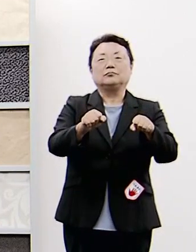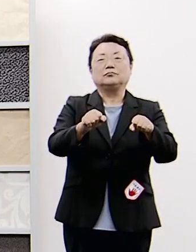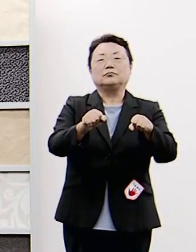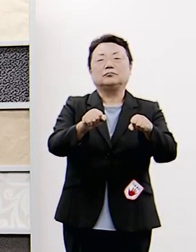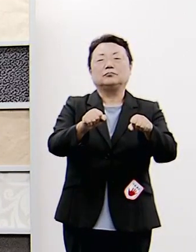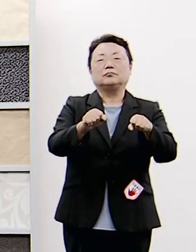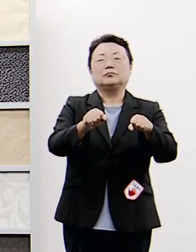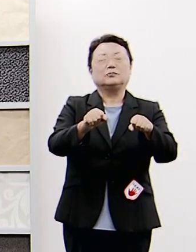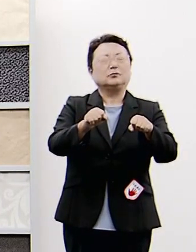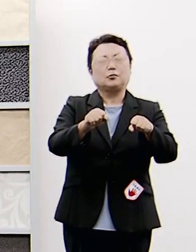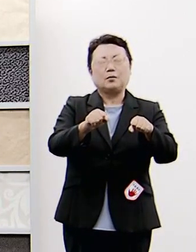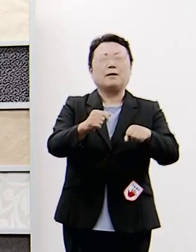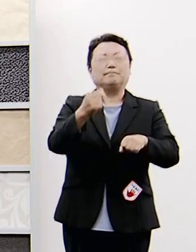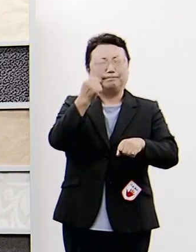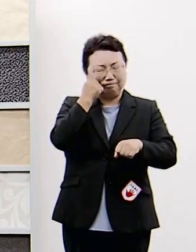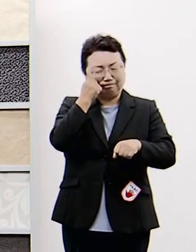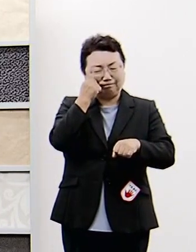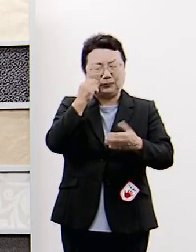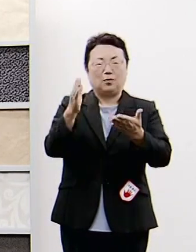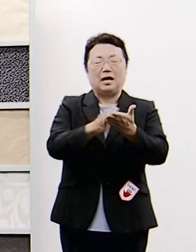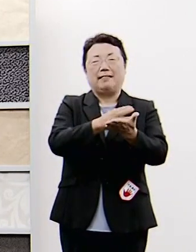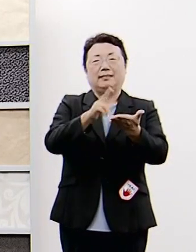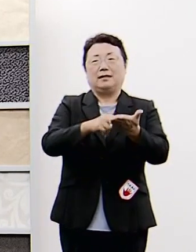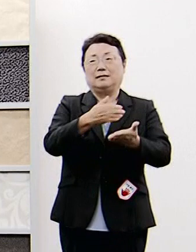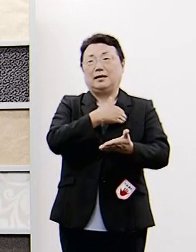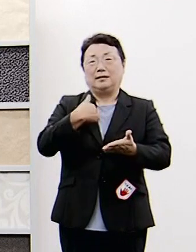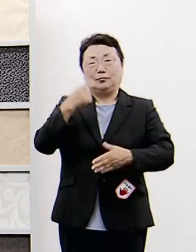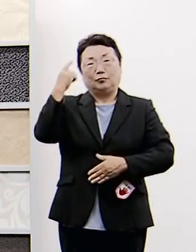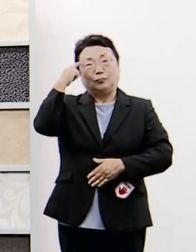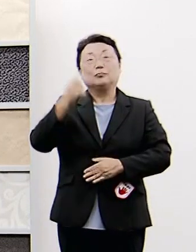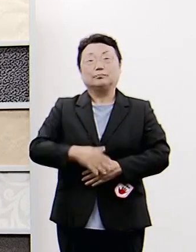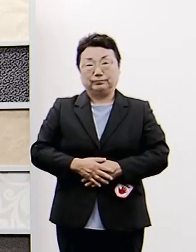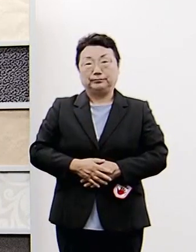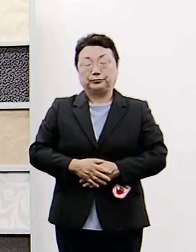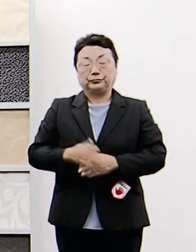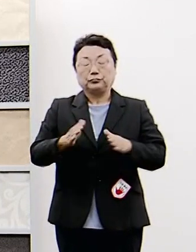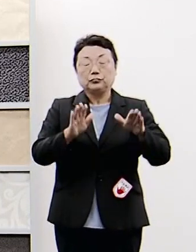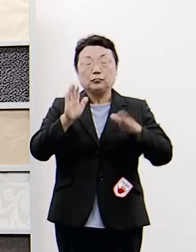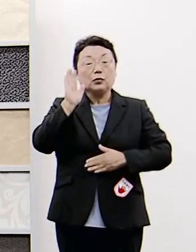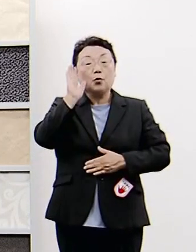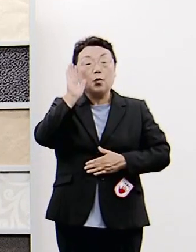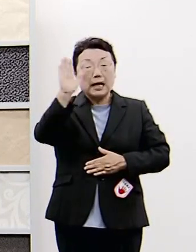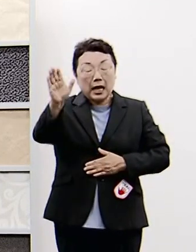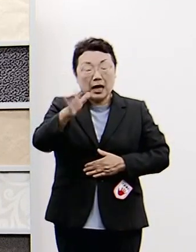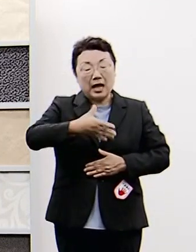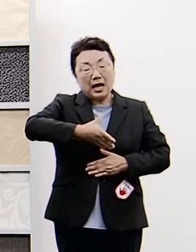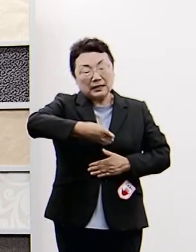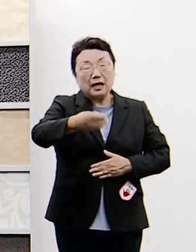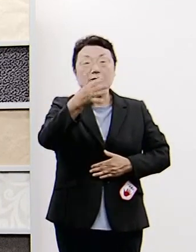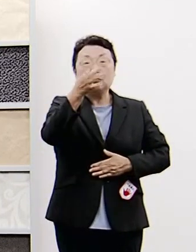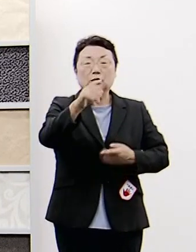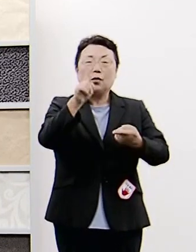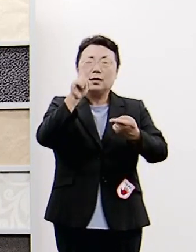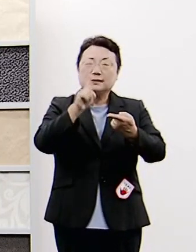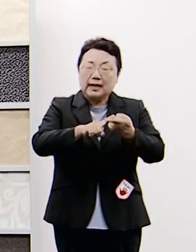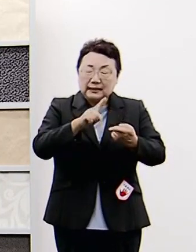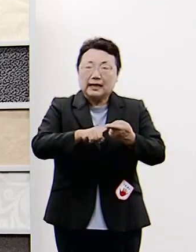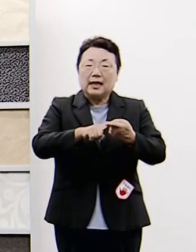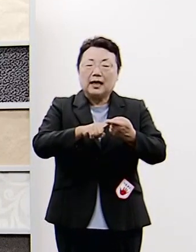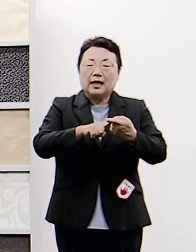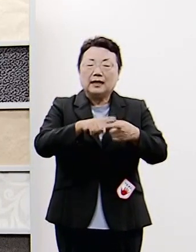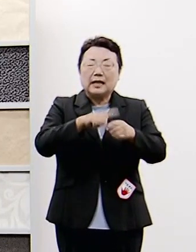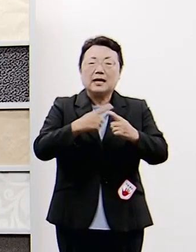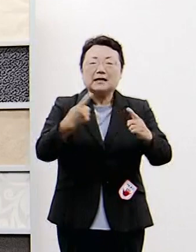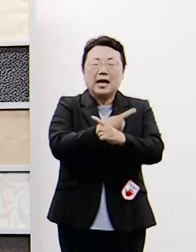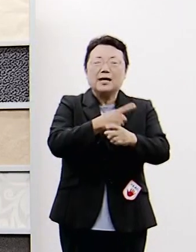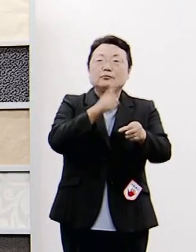に否定するものであったと解釈できますこれによりまして今後の適正な賃料を改定への基盤が形成された